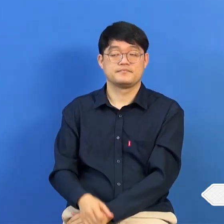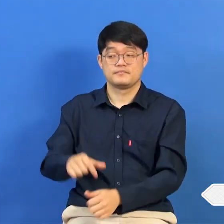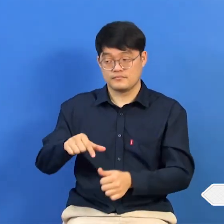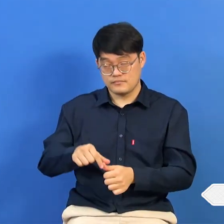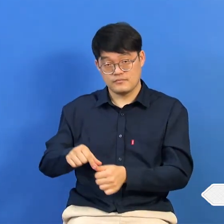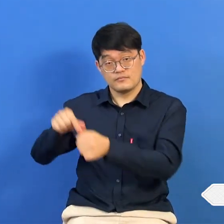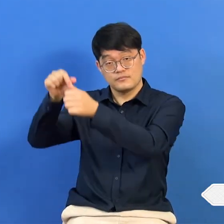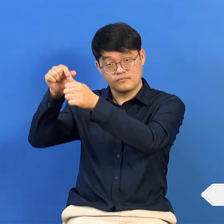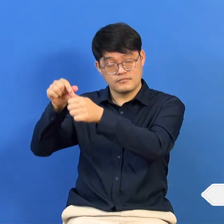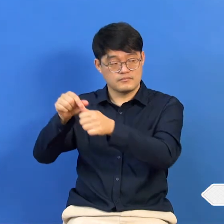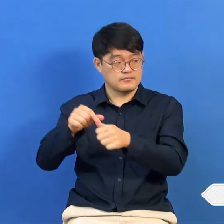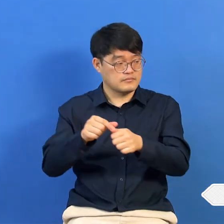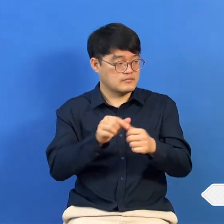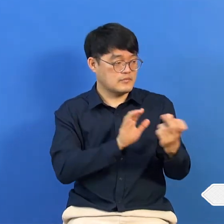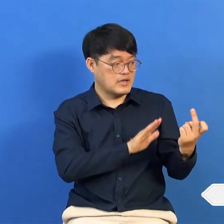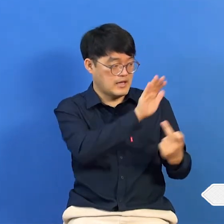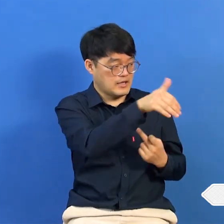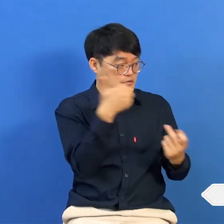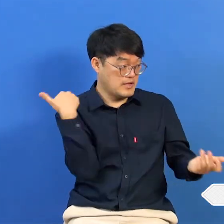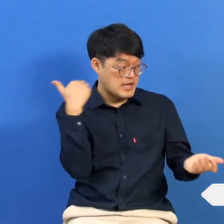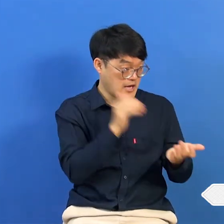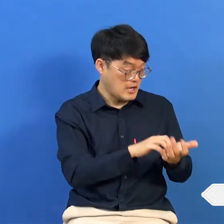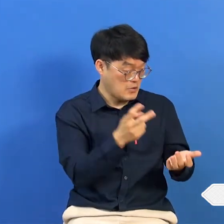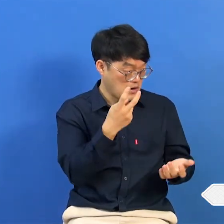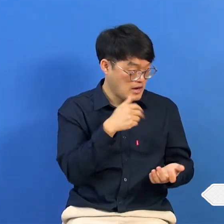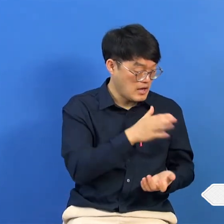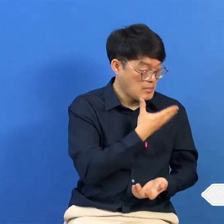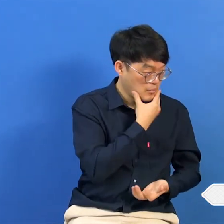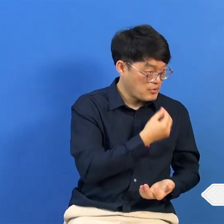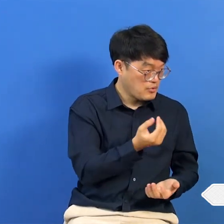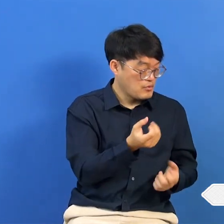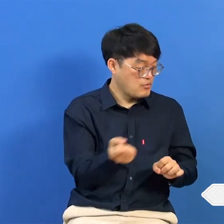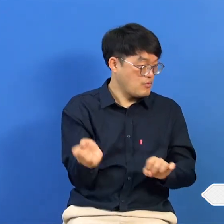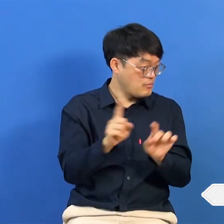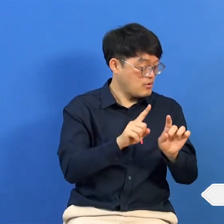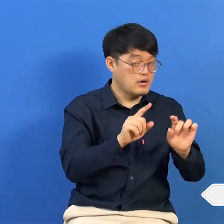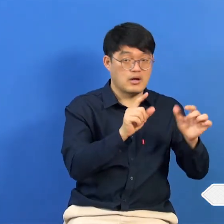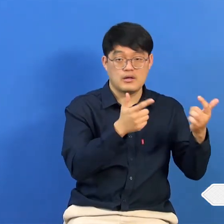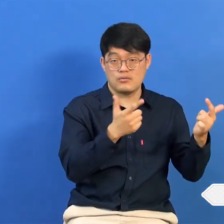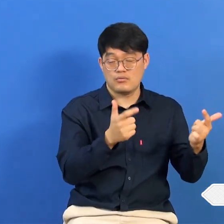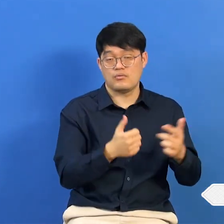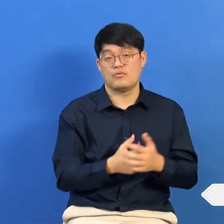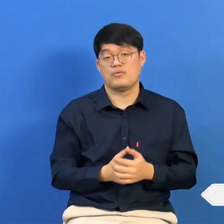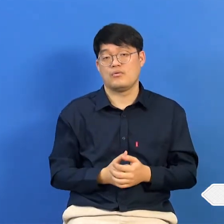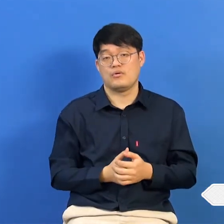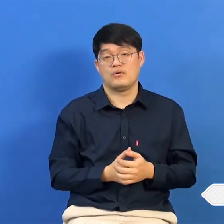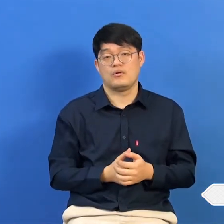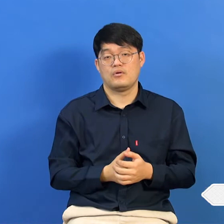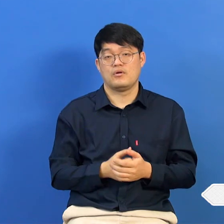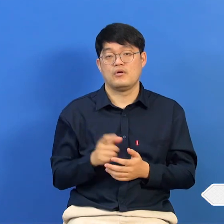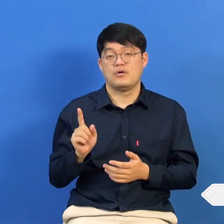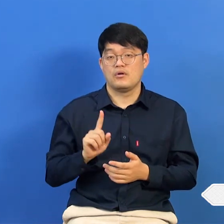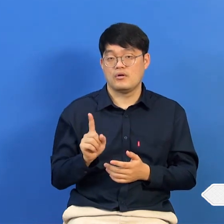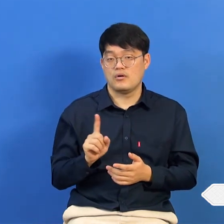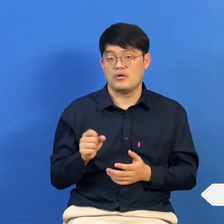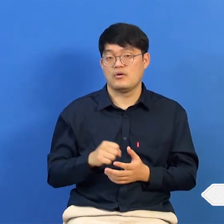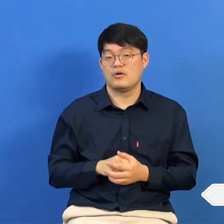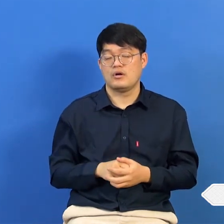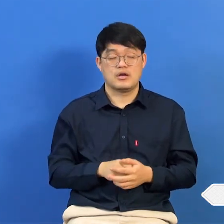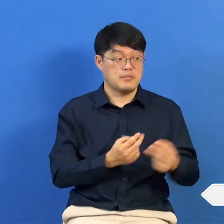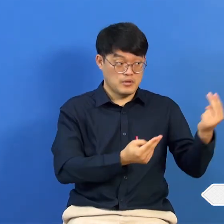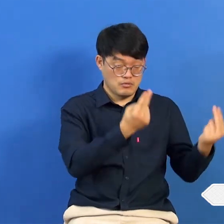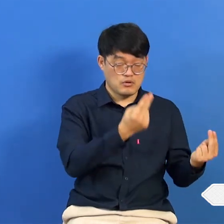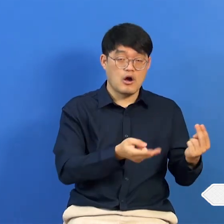구원은 에덴 동산으로 돌아가는 그 복을 회복하는 그런 정도가 아니라 에덴 동산하고는 비교도 할 수 없는